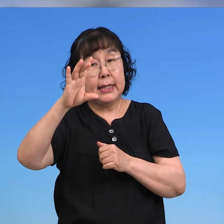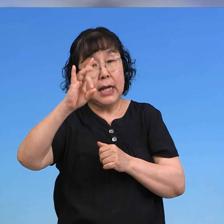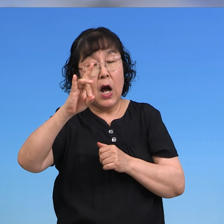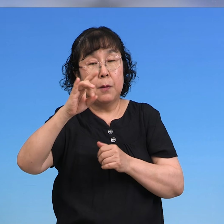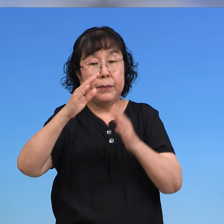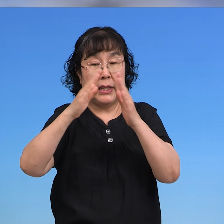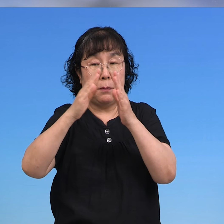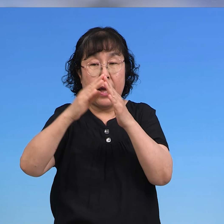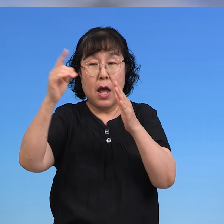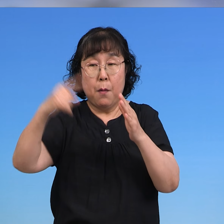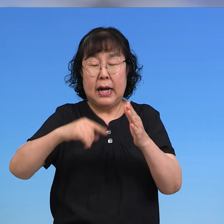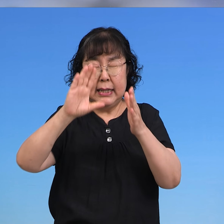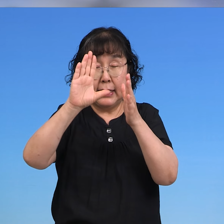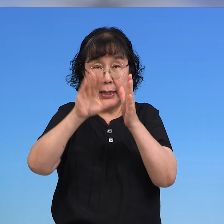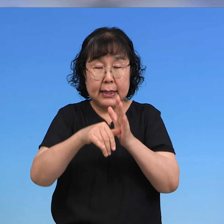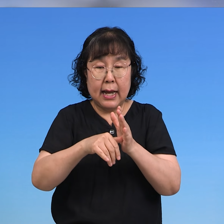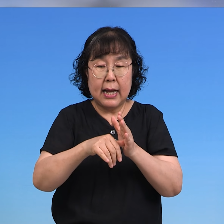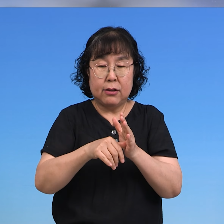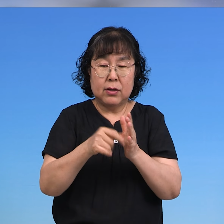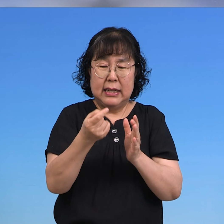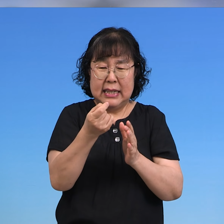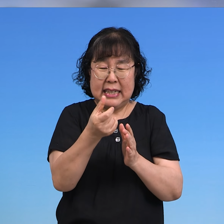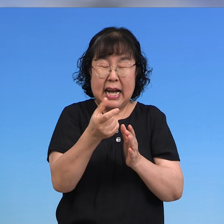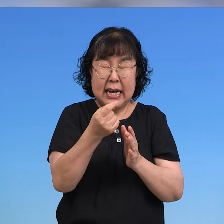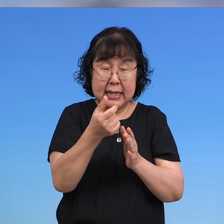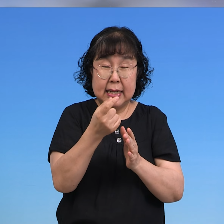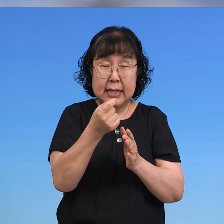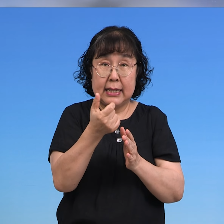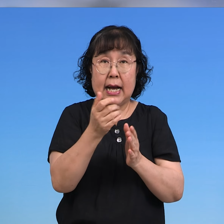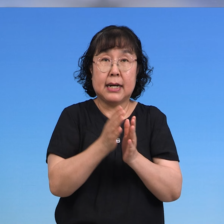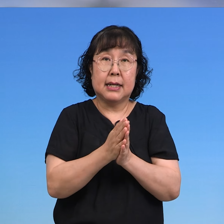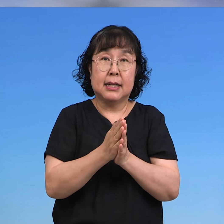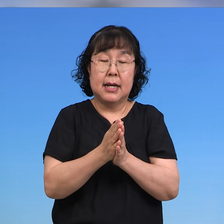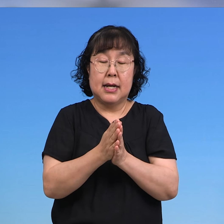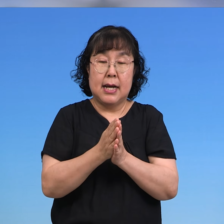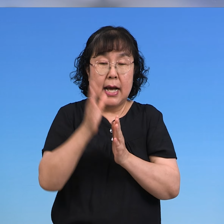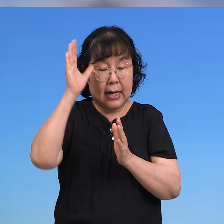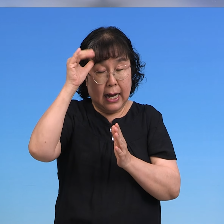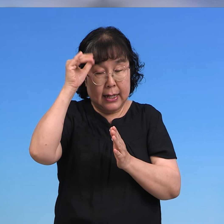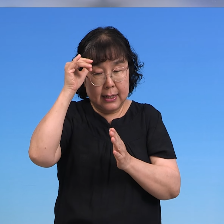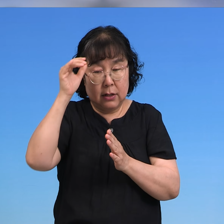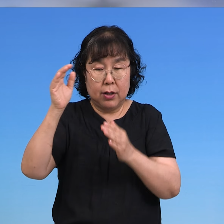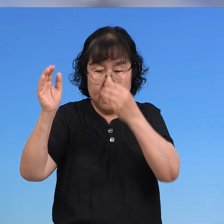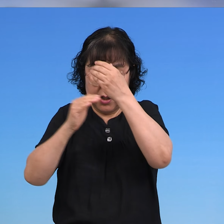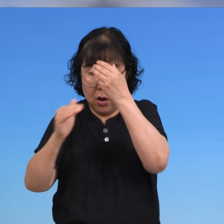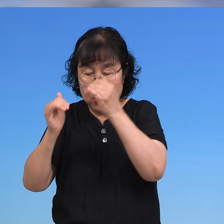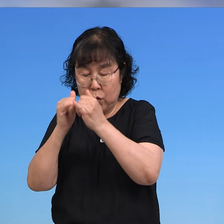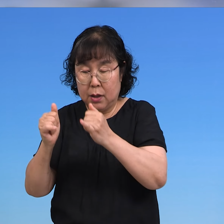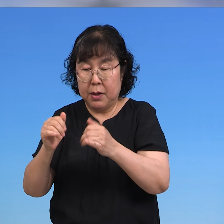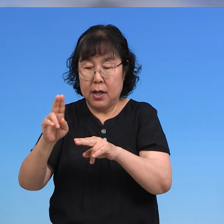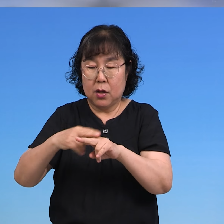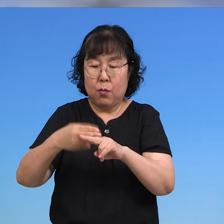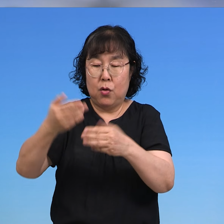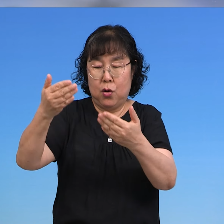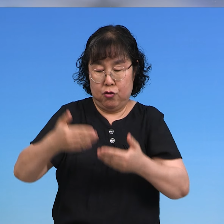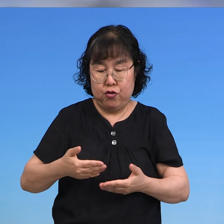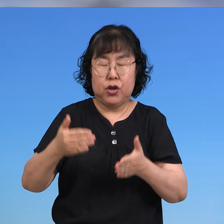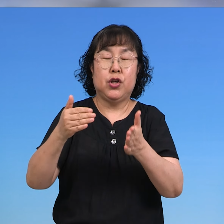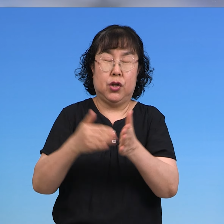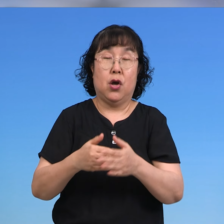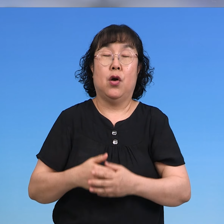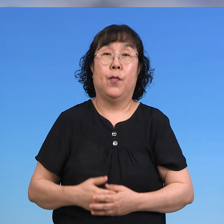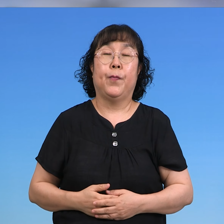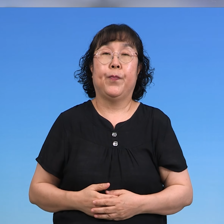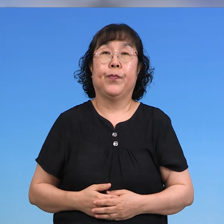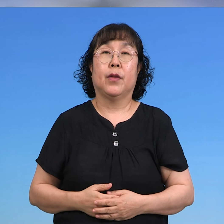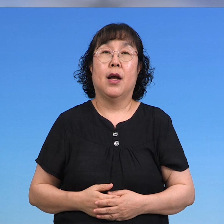안 되는 그 너무나 예쁜 강아지를 우리 성도님이 이제 선물로 보내주셨어요. 그것도 강제로 그냥 놓고 가셨어요.